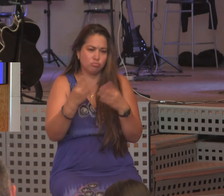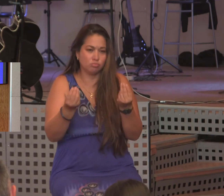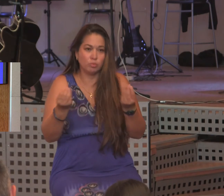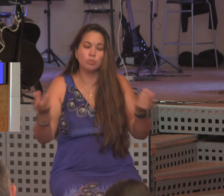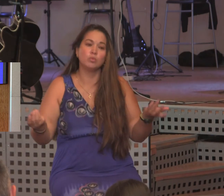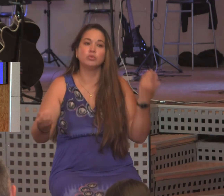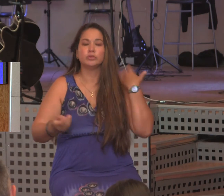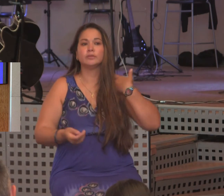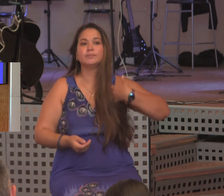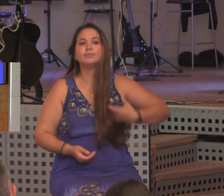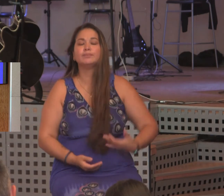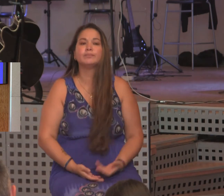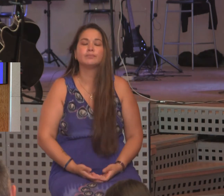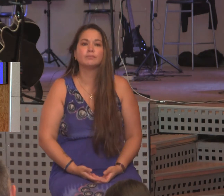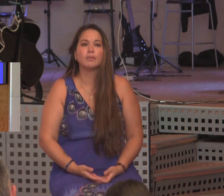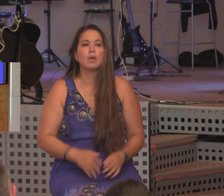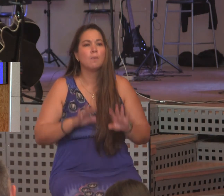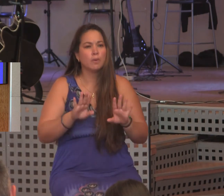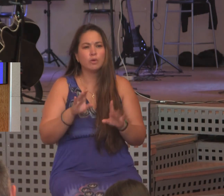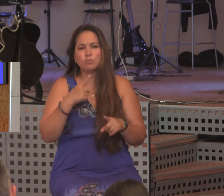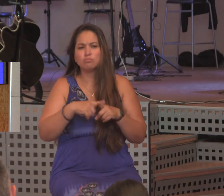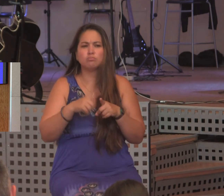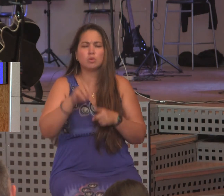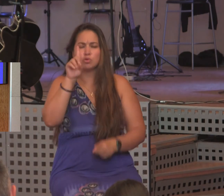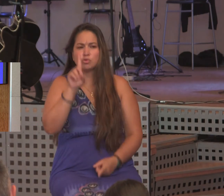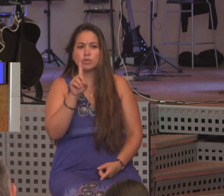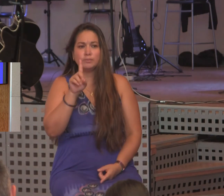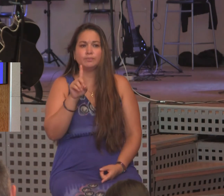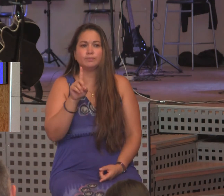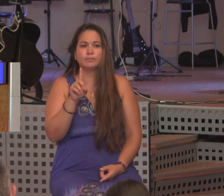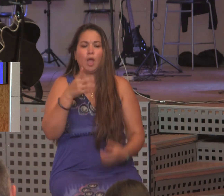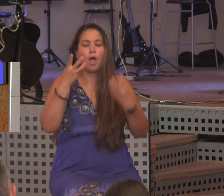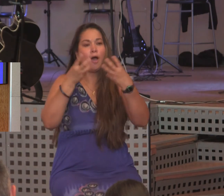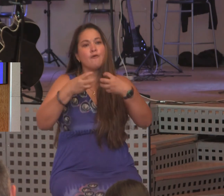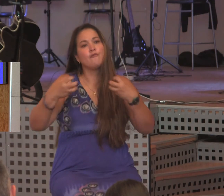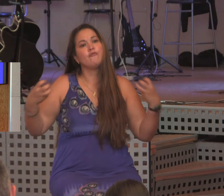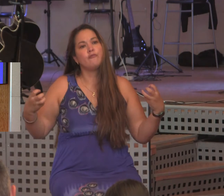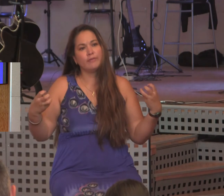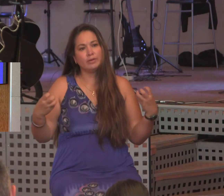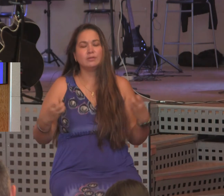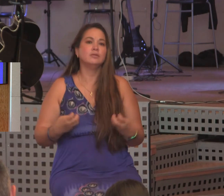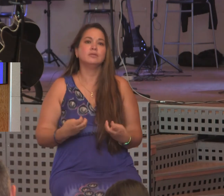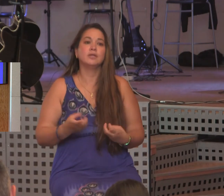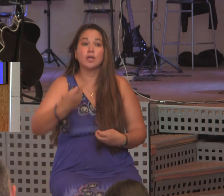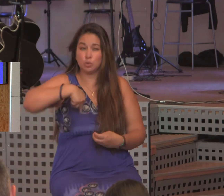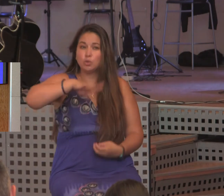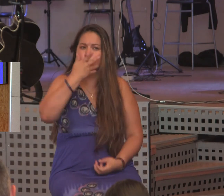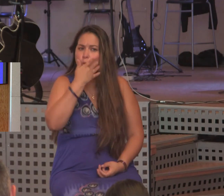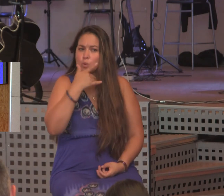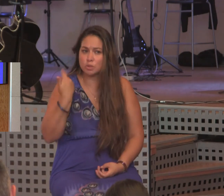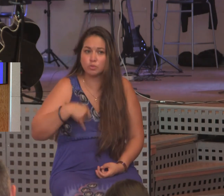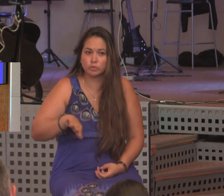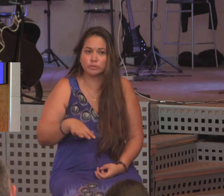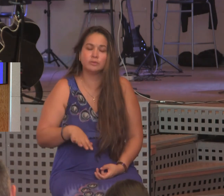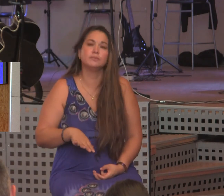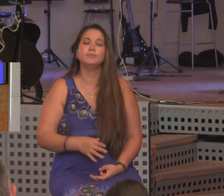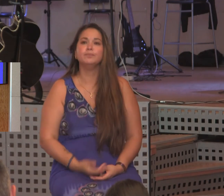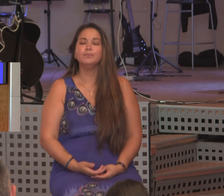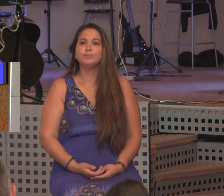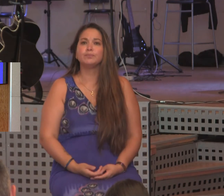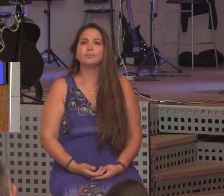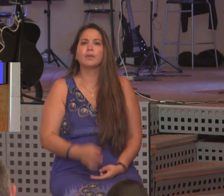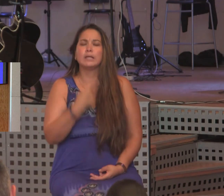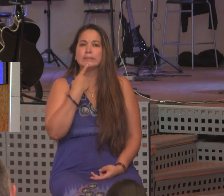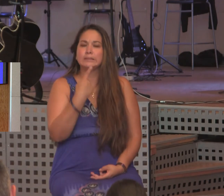es muy amplio evidentemente, pero una de las cosas que les enseña es esa frase que conocemos, y yo la voy a citar simplemente,